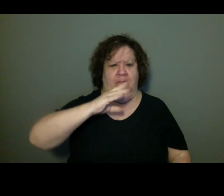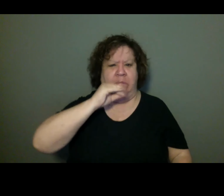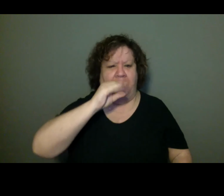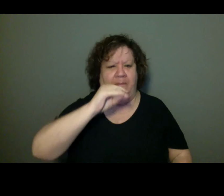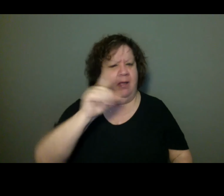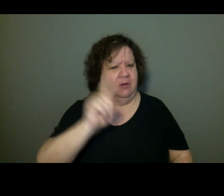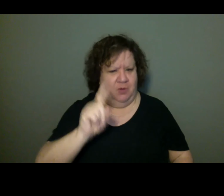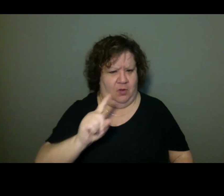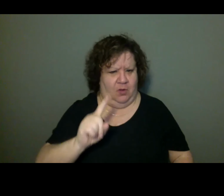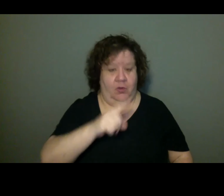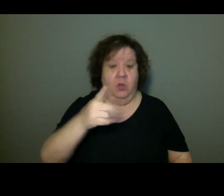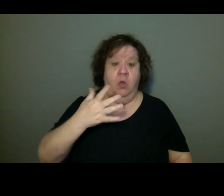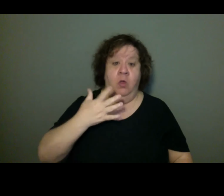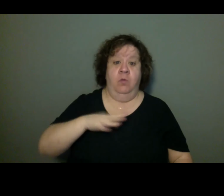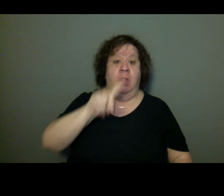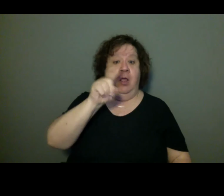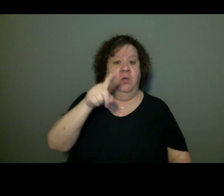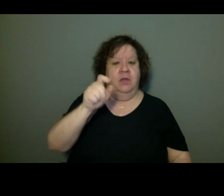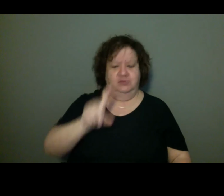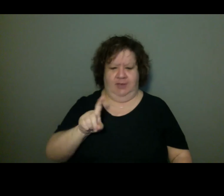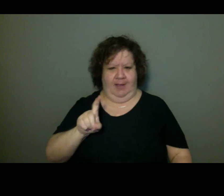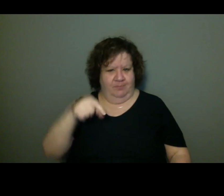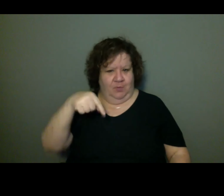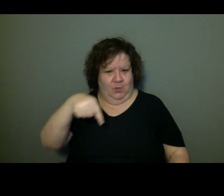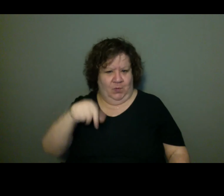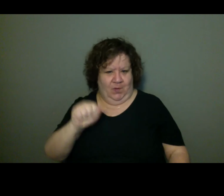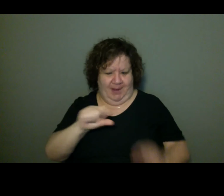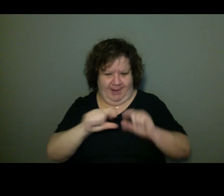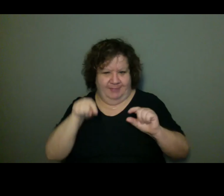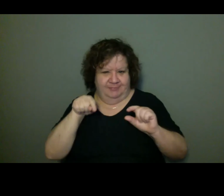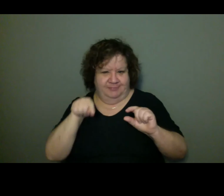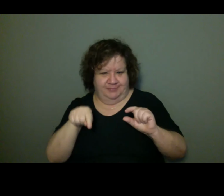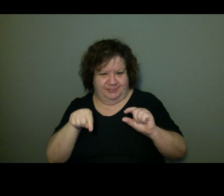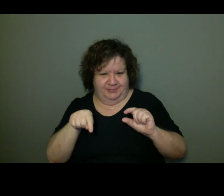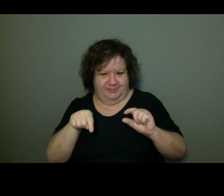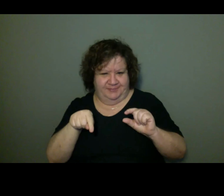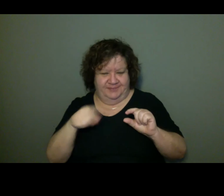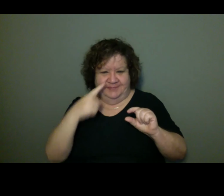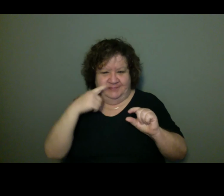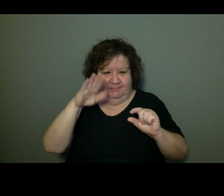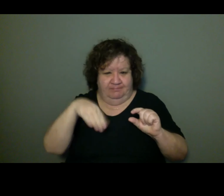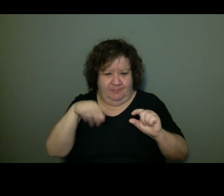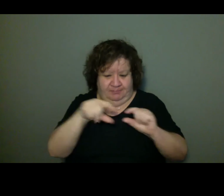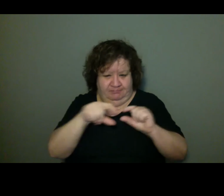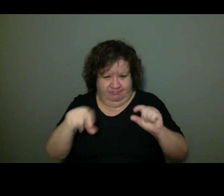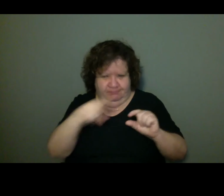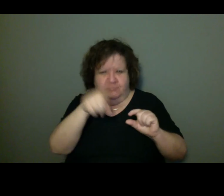Hãy subscribe School không bỏ lỡ video hấp dẫn Hãy La Để không